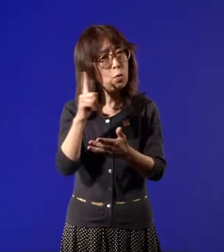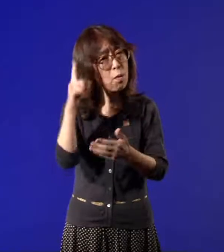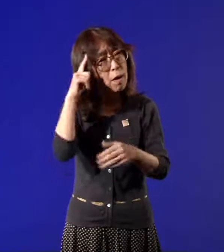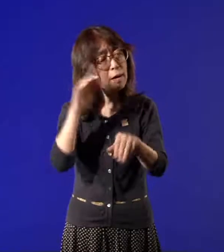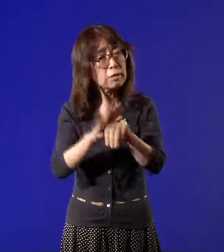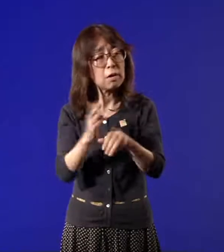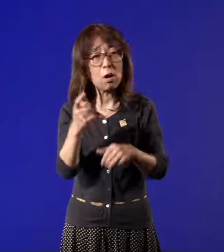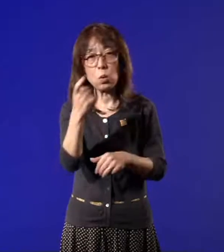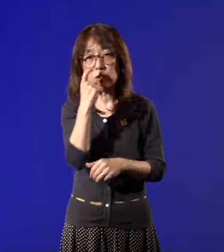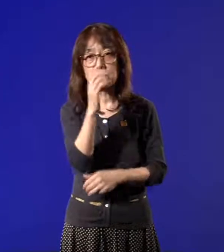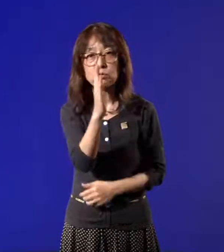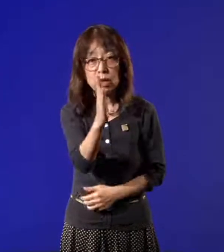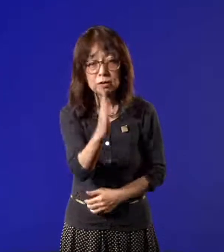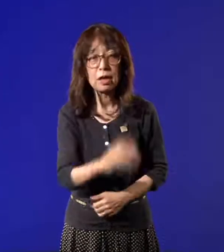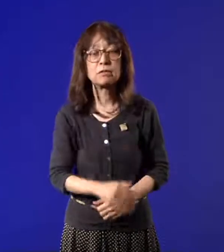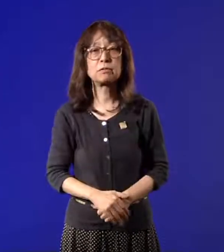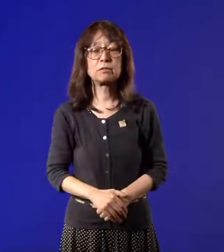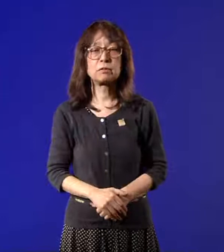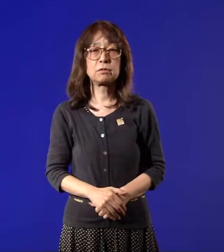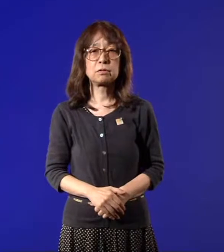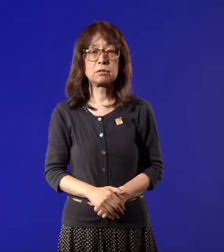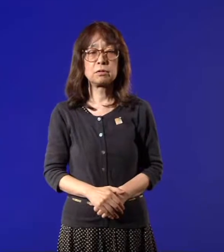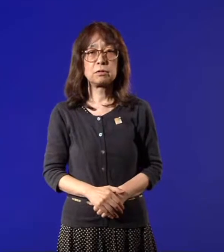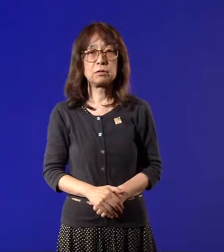ください。